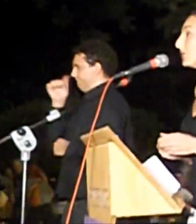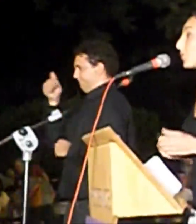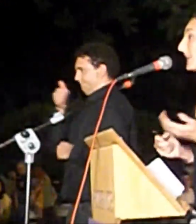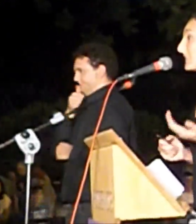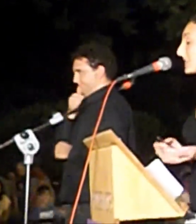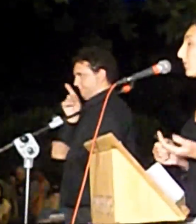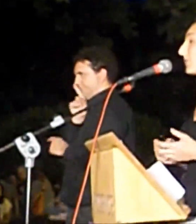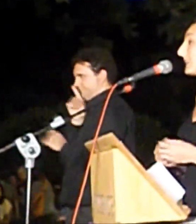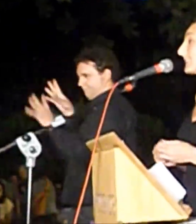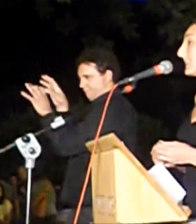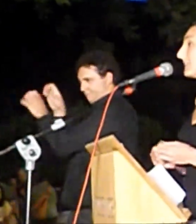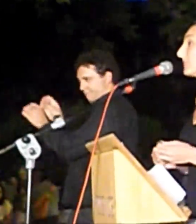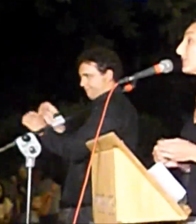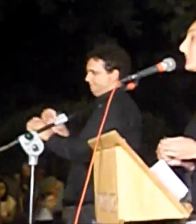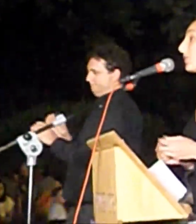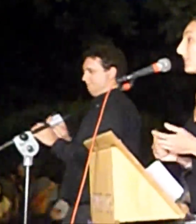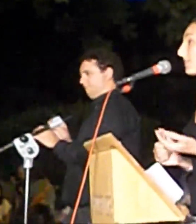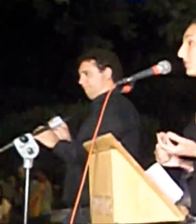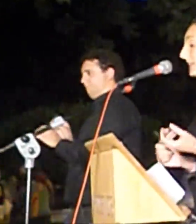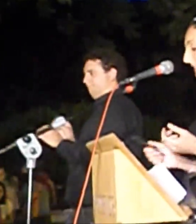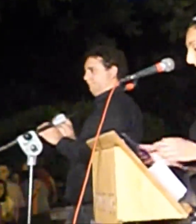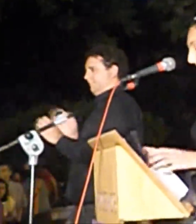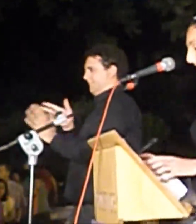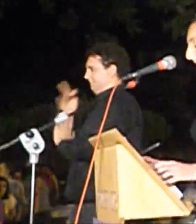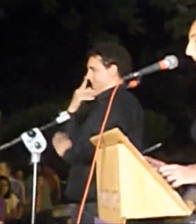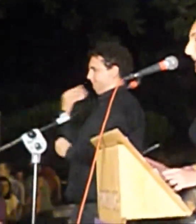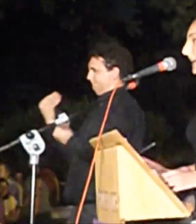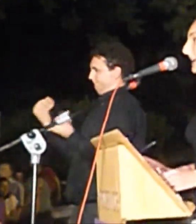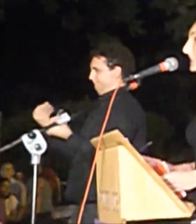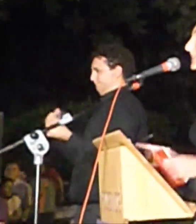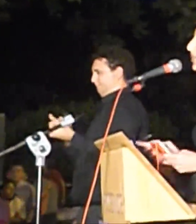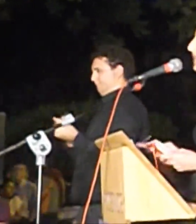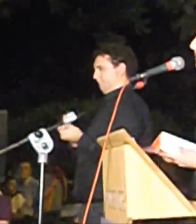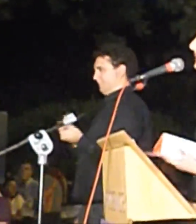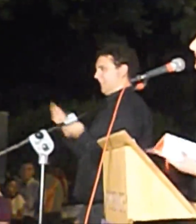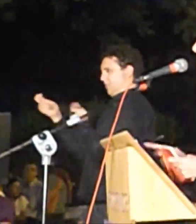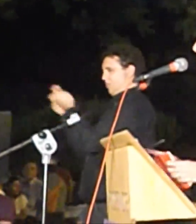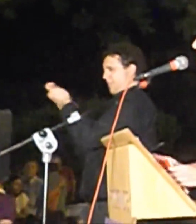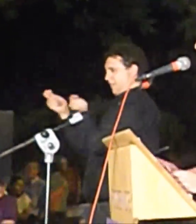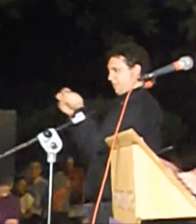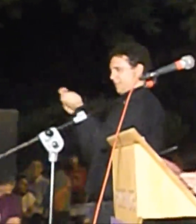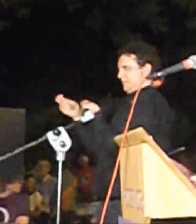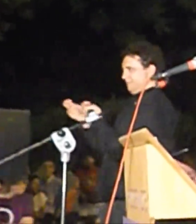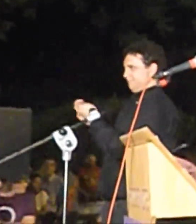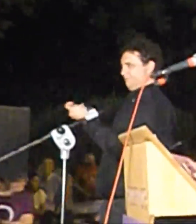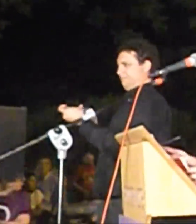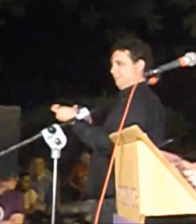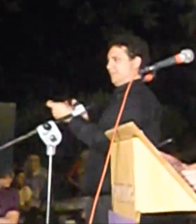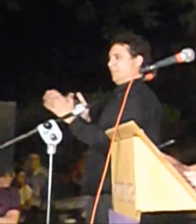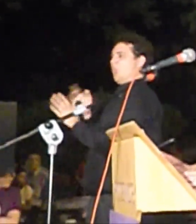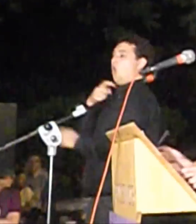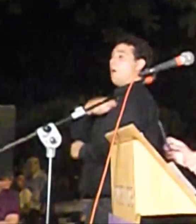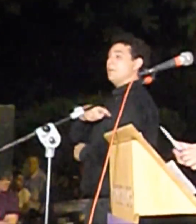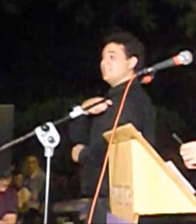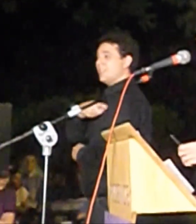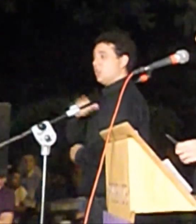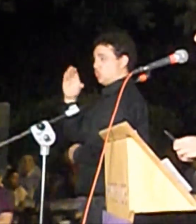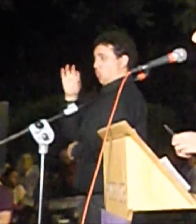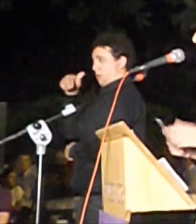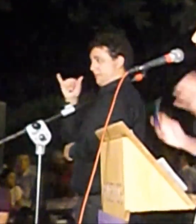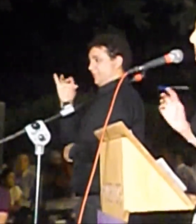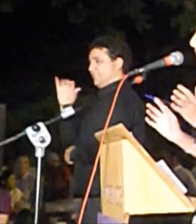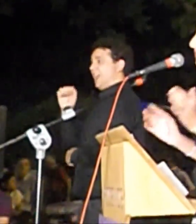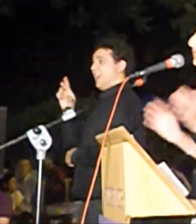no el oscurantismo con el que están llevando las negociaciones estas negociaciones las están llevando a cabo comisarios de la